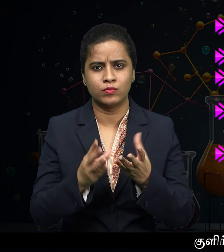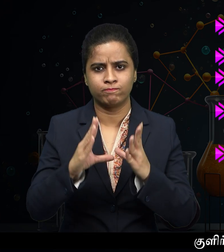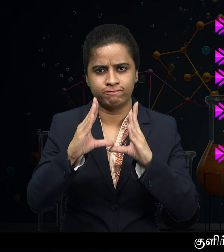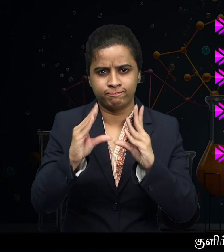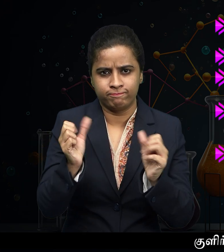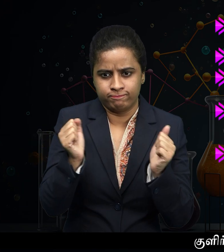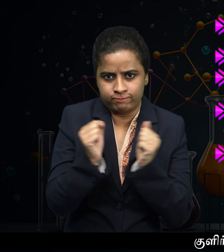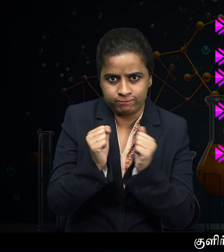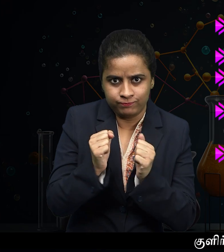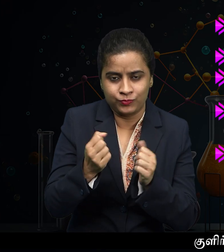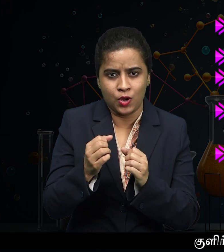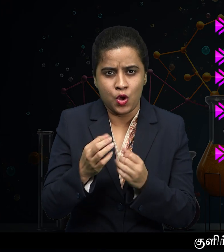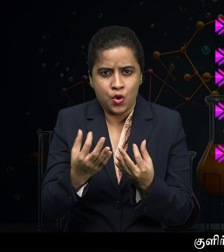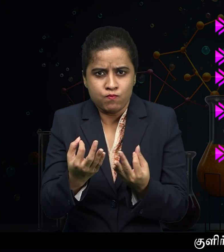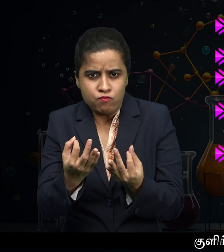குளிர்ச்சியின் போது